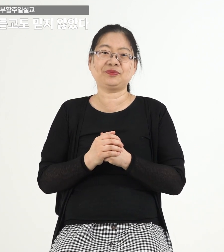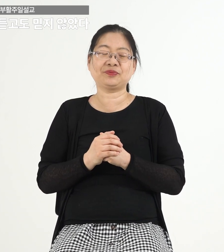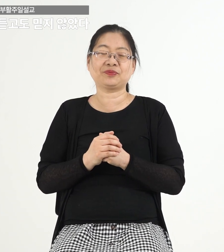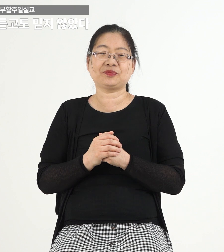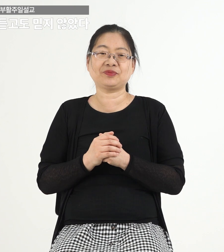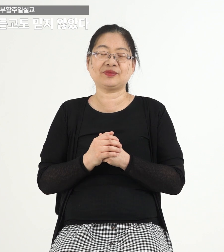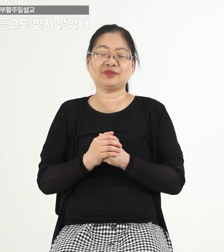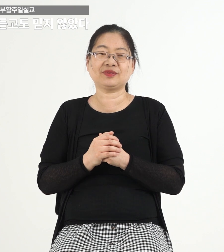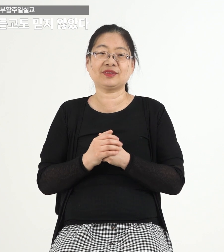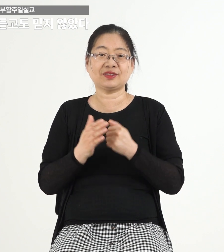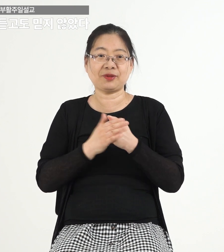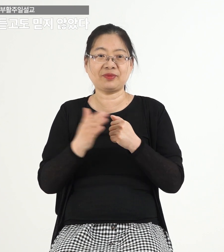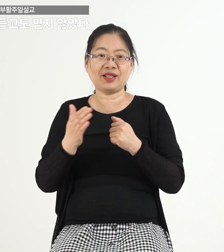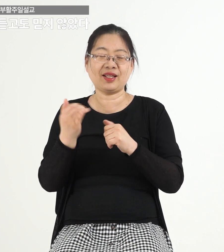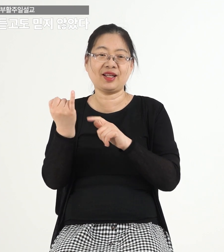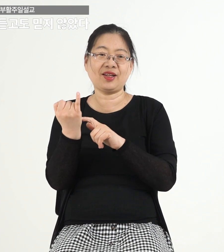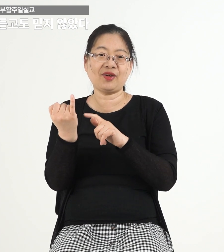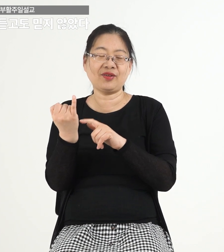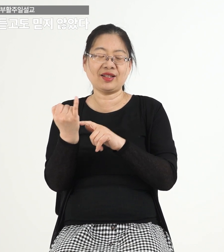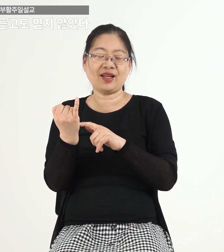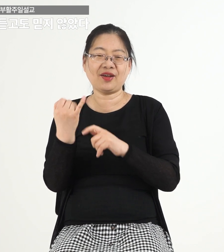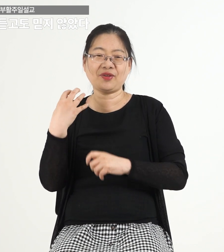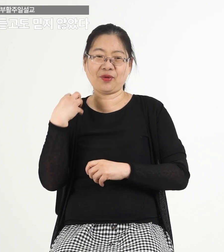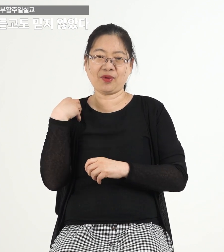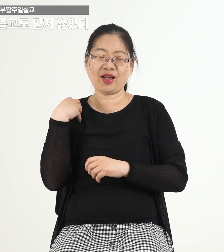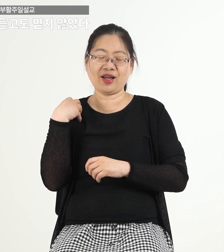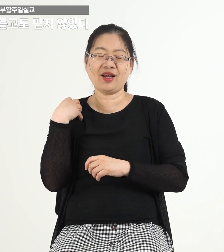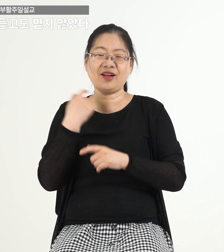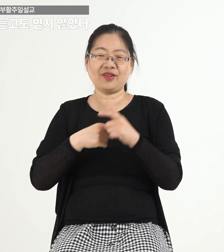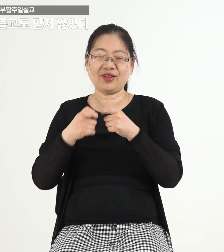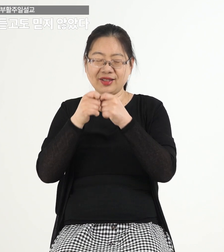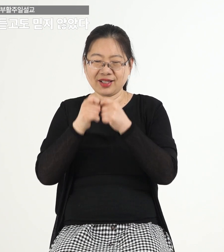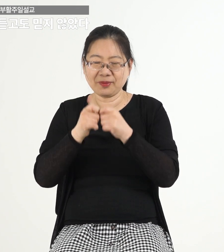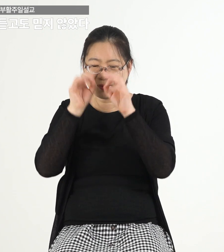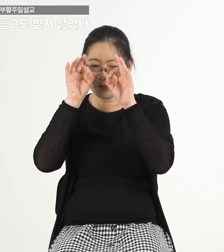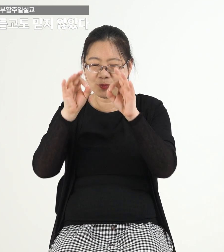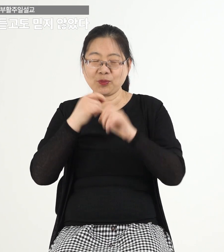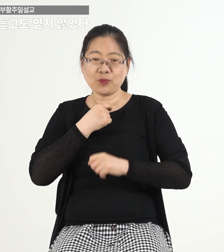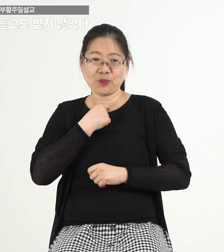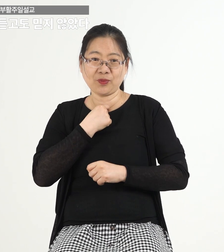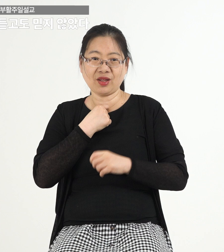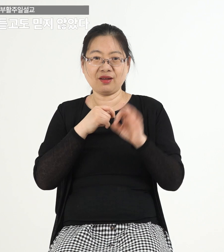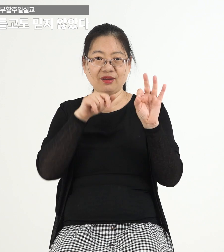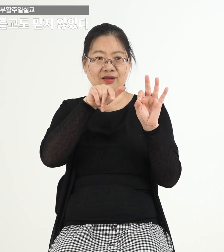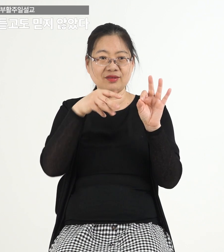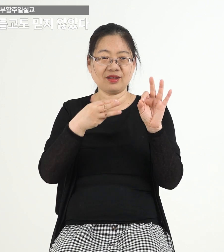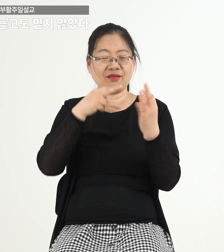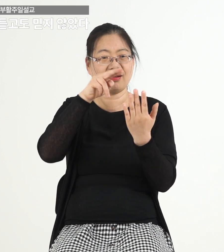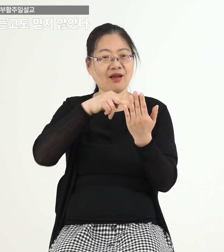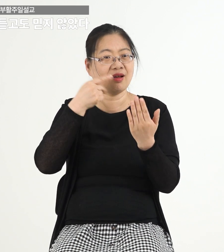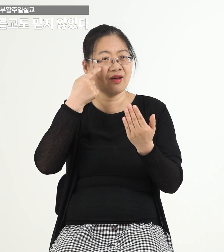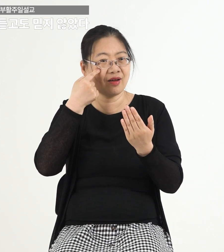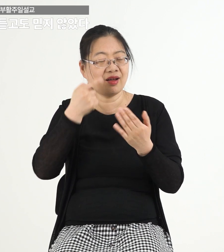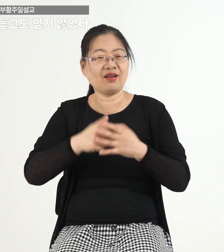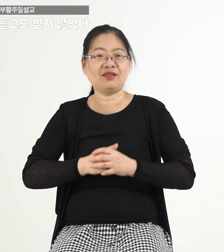이제 우리가 조금 더 진전해서 보도록 하겠습니다. 10절을 보실까요?